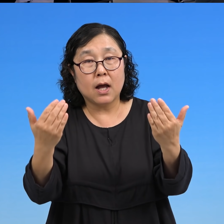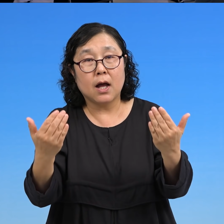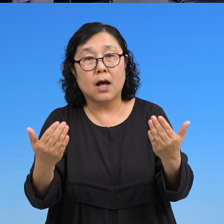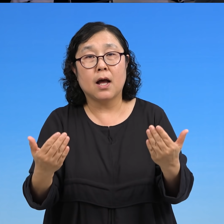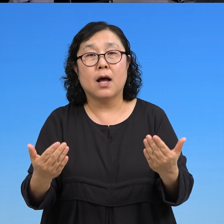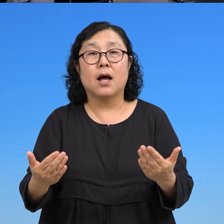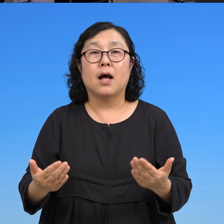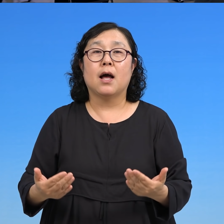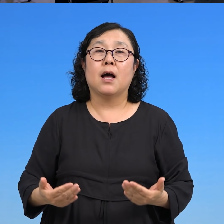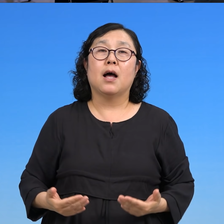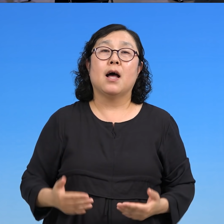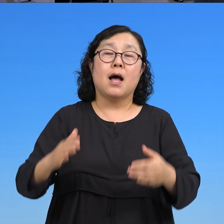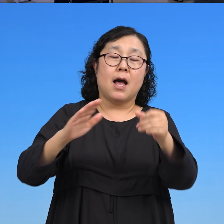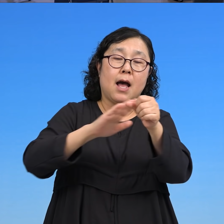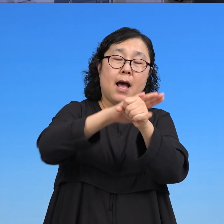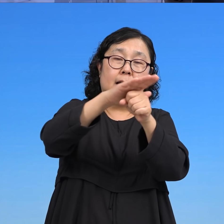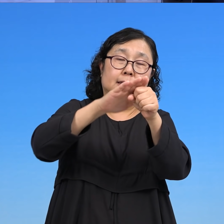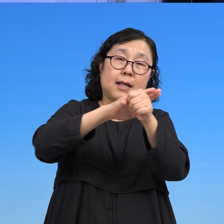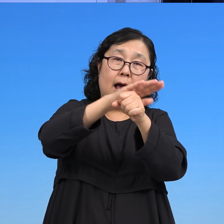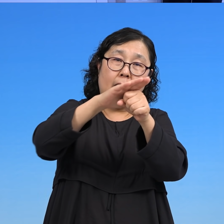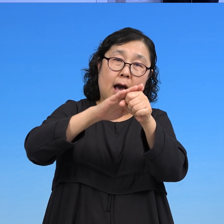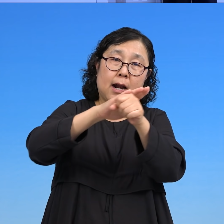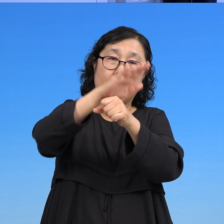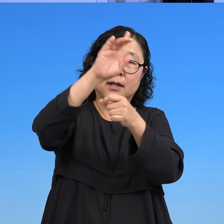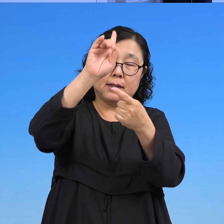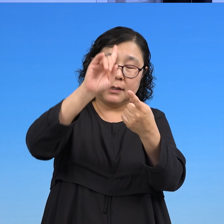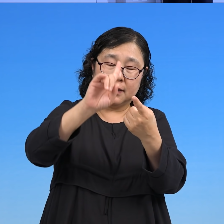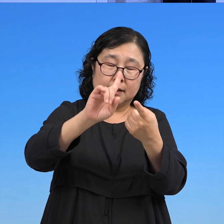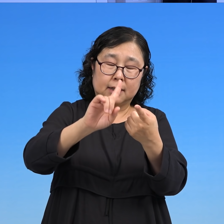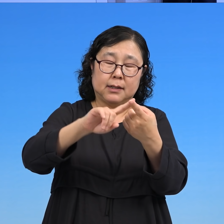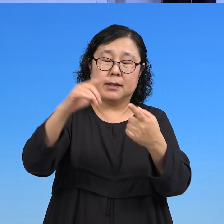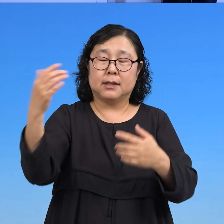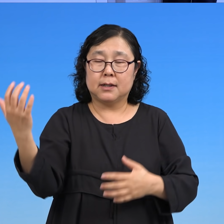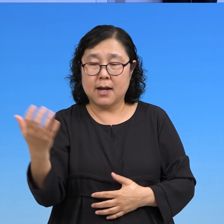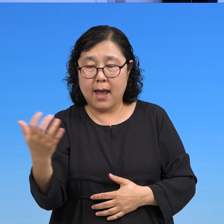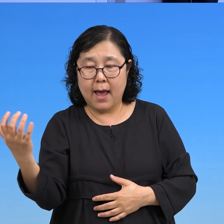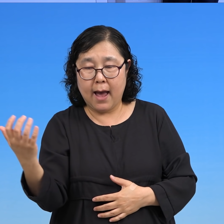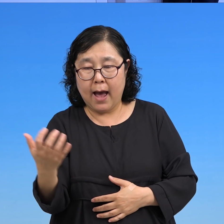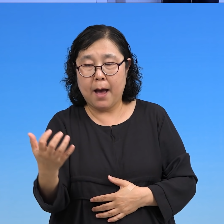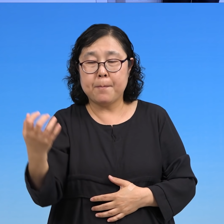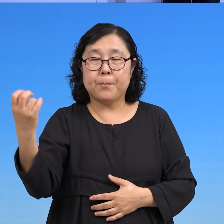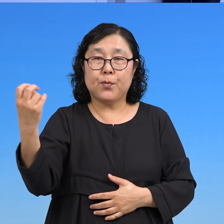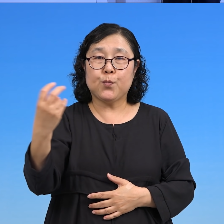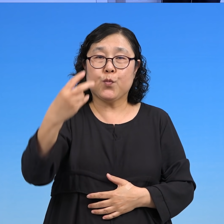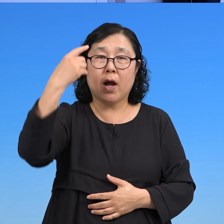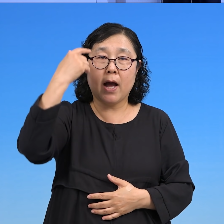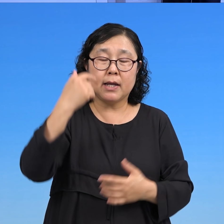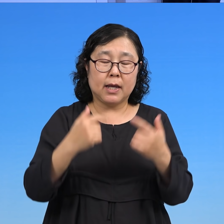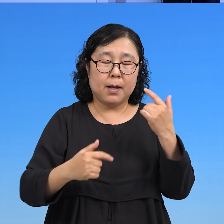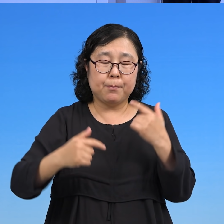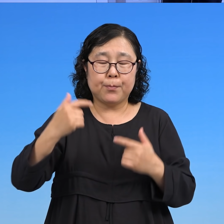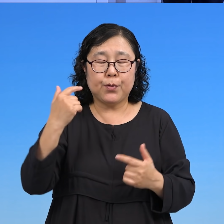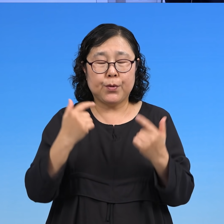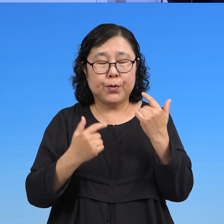갈멜산의 하나님 호렙산의 하나님 사랑스레 아픔과